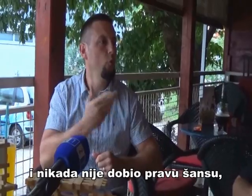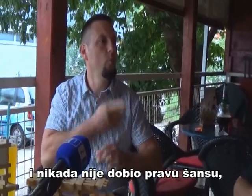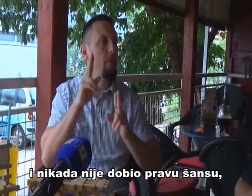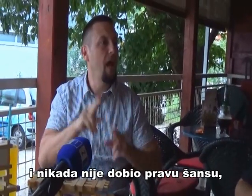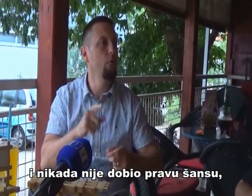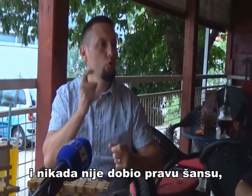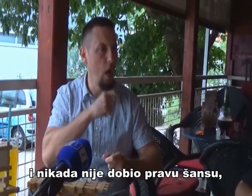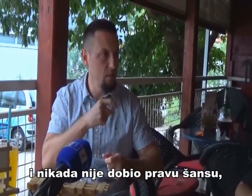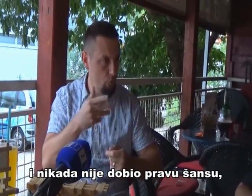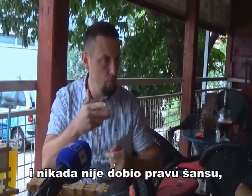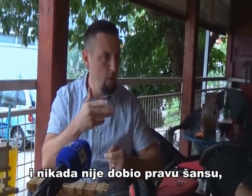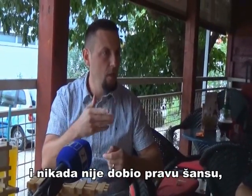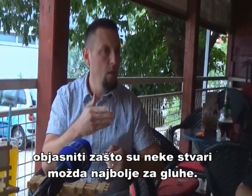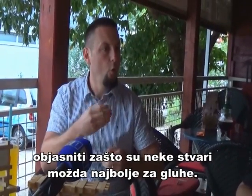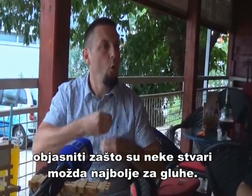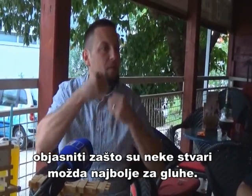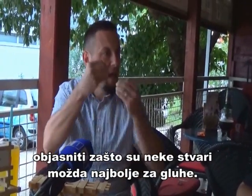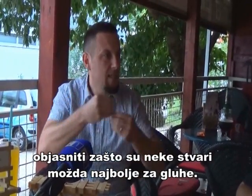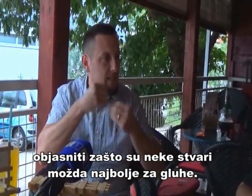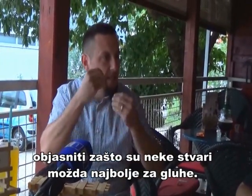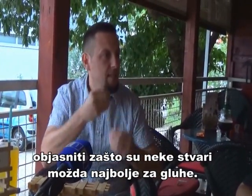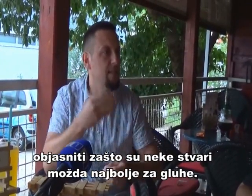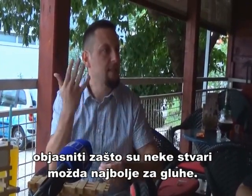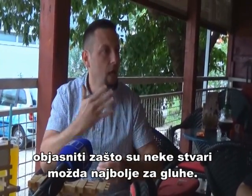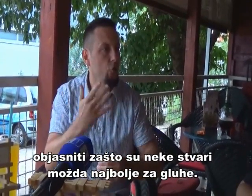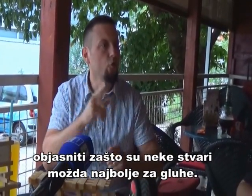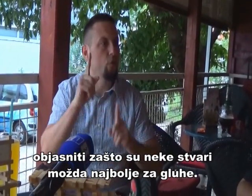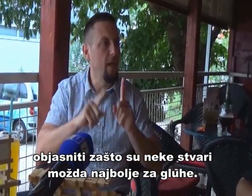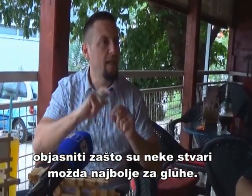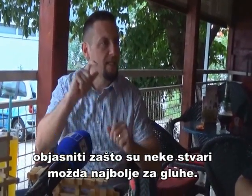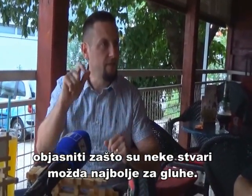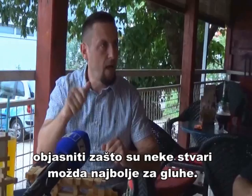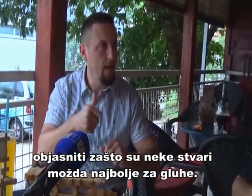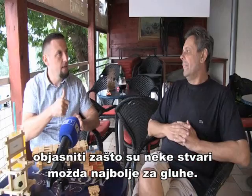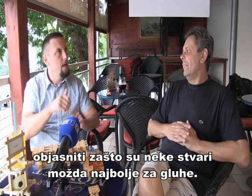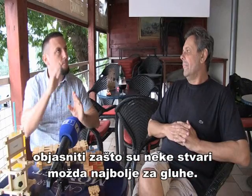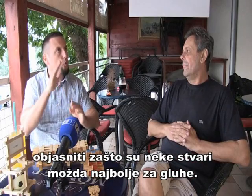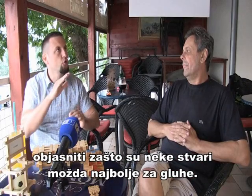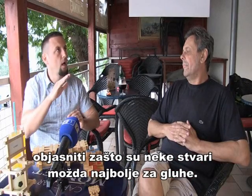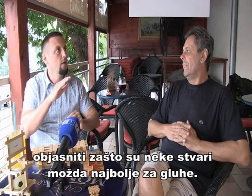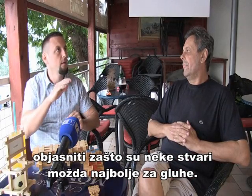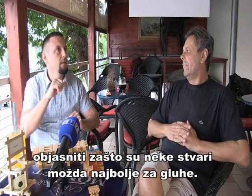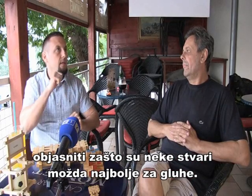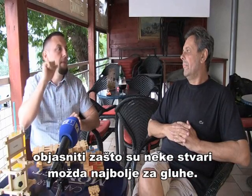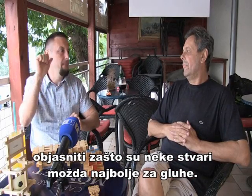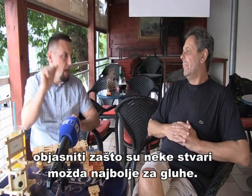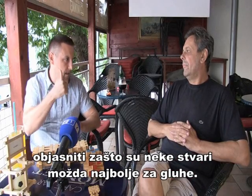dobio pravu šansu objasniti zašto su neke stvari možda i